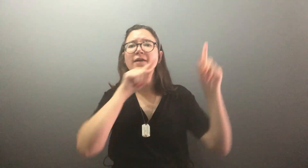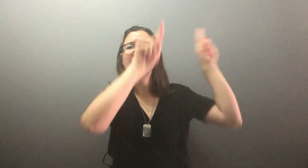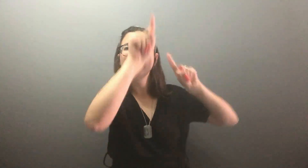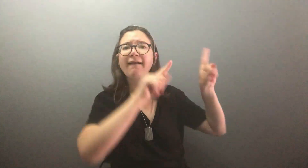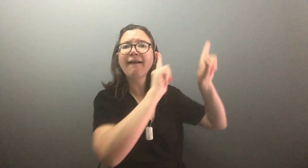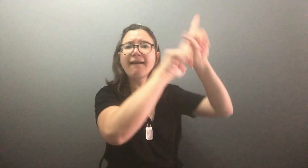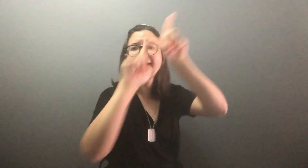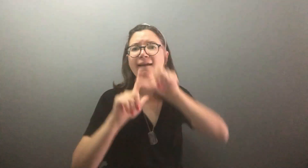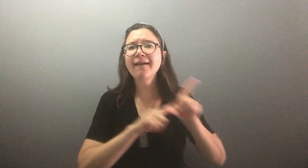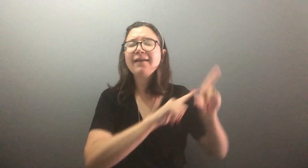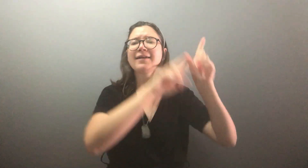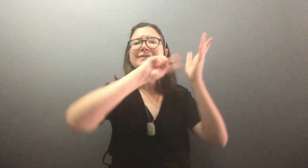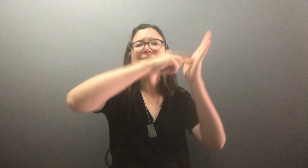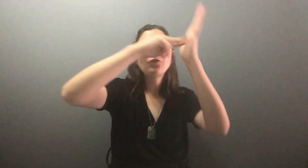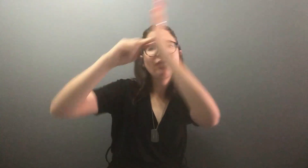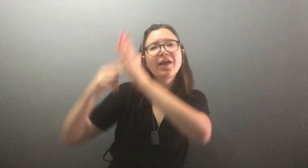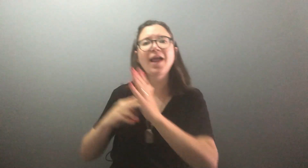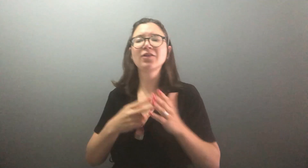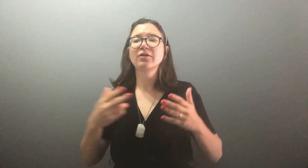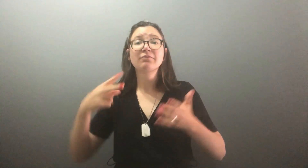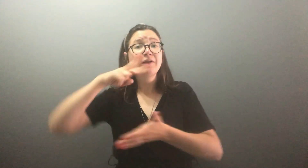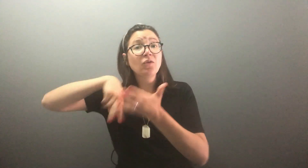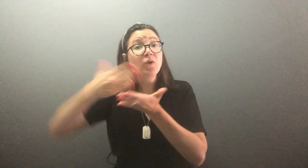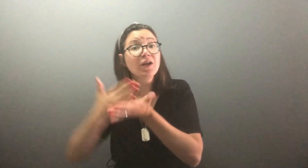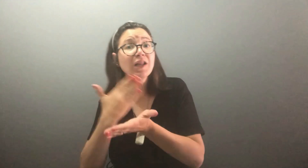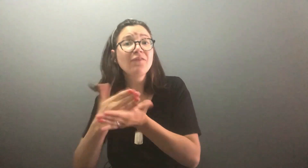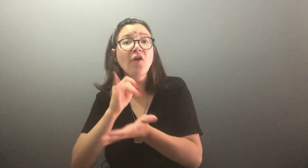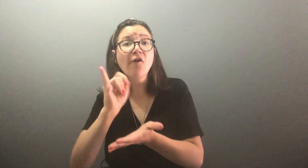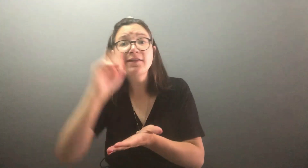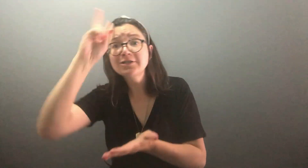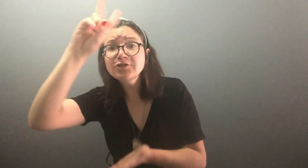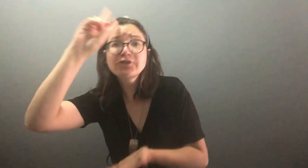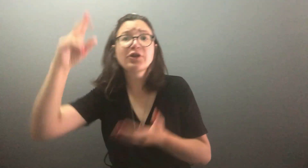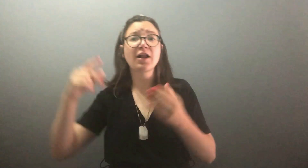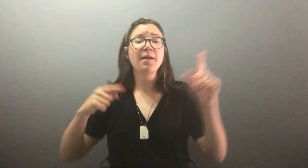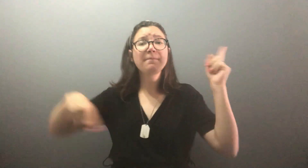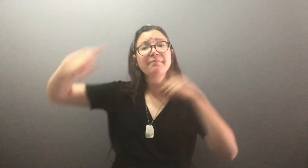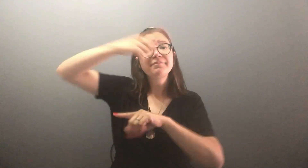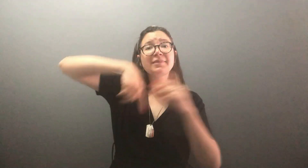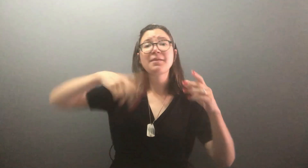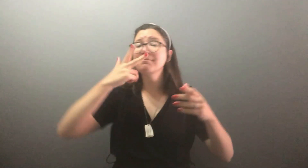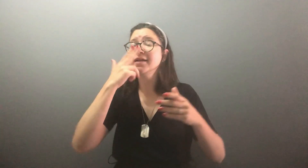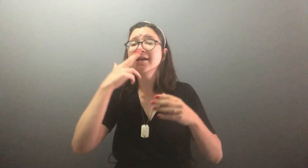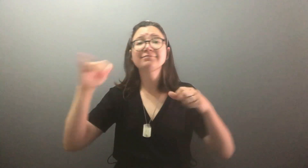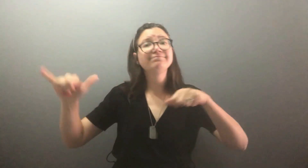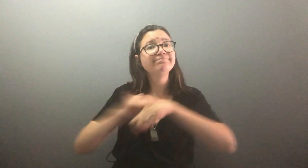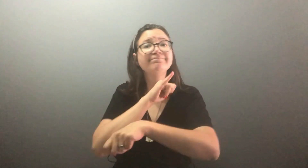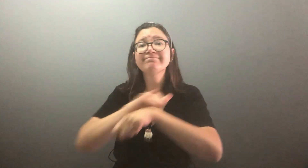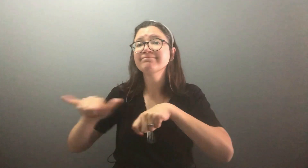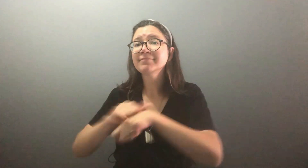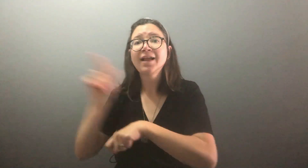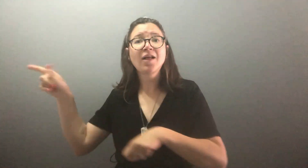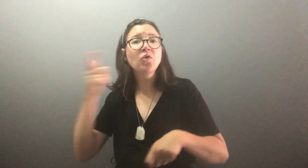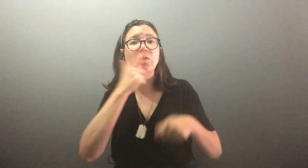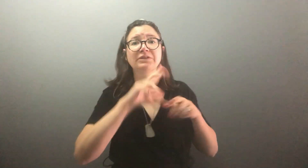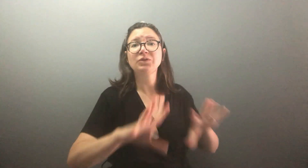ela quadro de forma lúdica, pra gente brincar e ela entender de fato. Então foi um processo